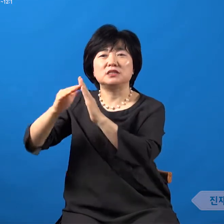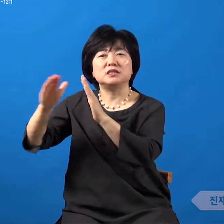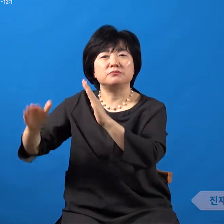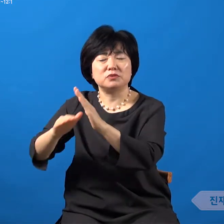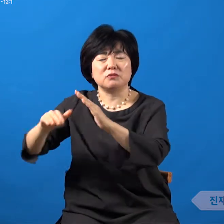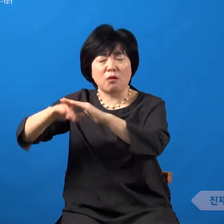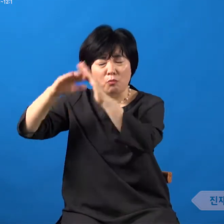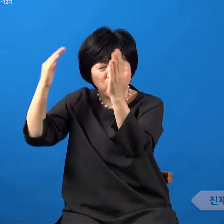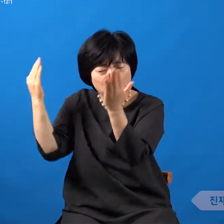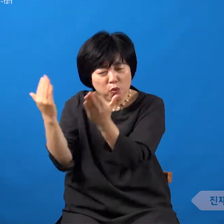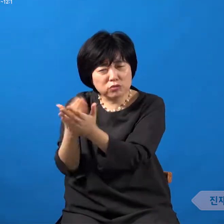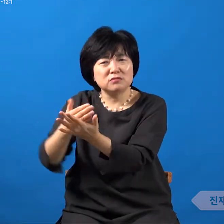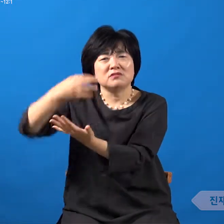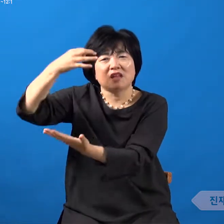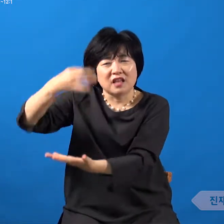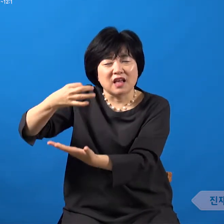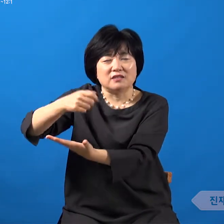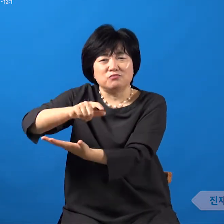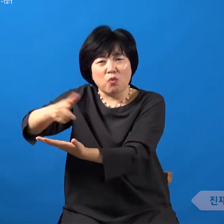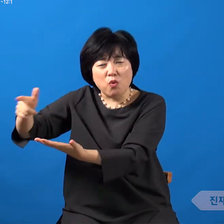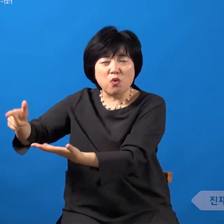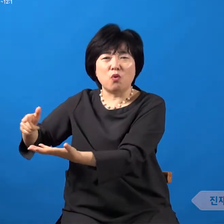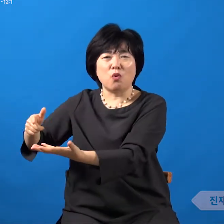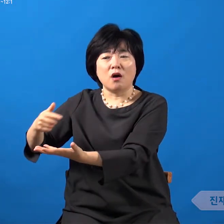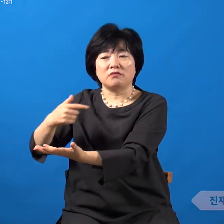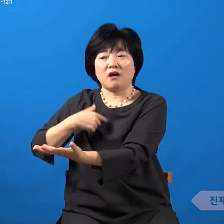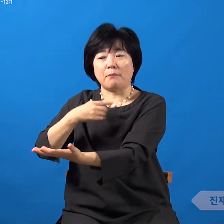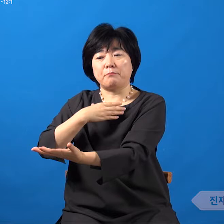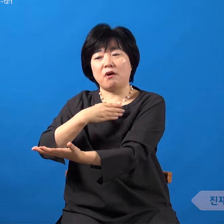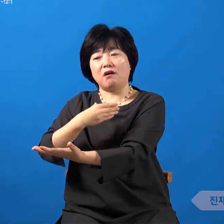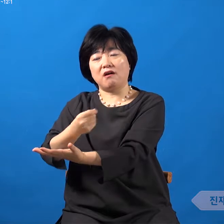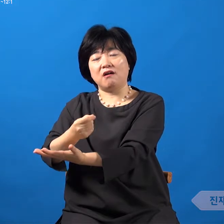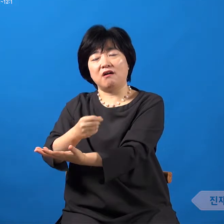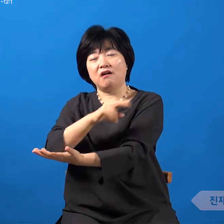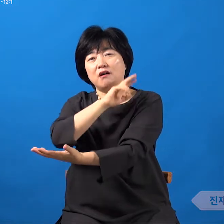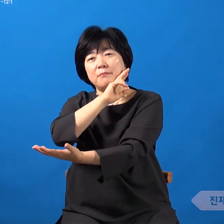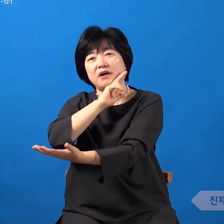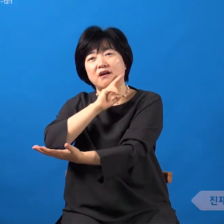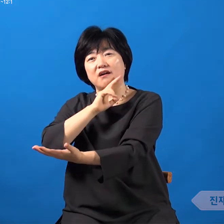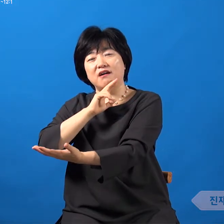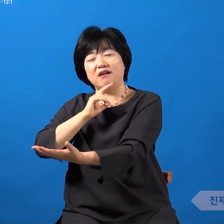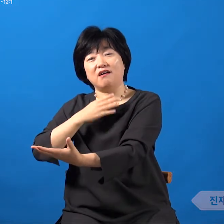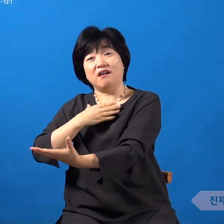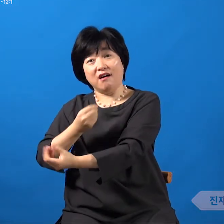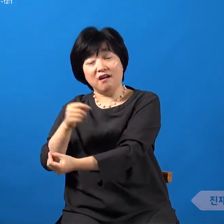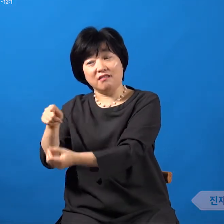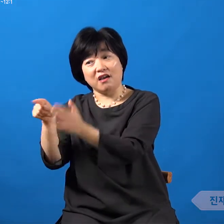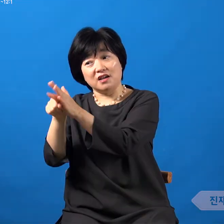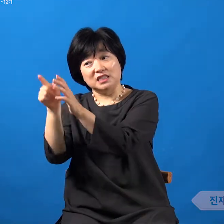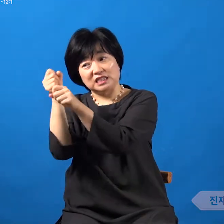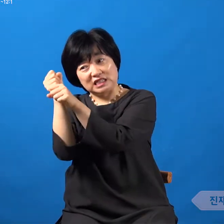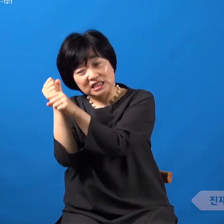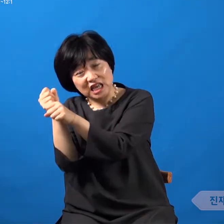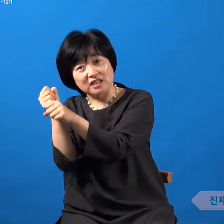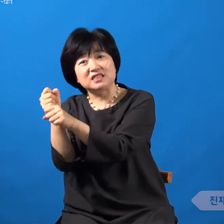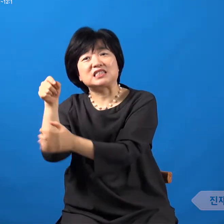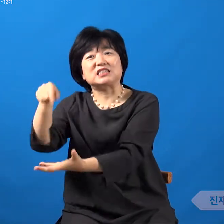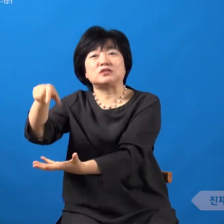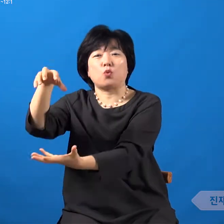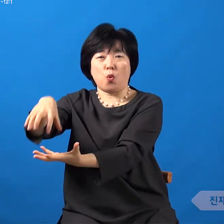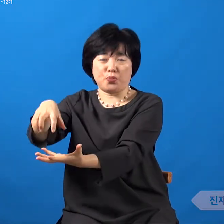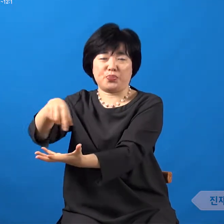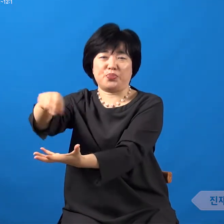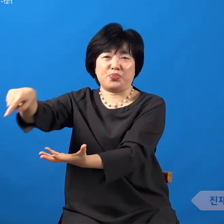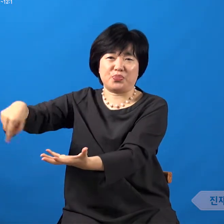내 모든 것을 이야기합니다. 우리가 안일하고 우리가 편하고 우리가 의지하고 있는